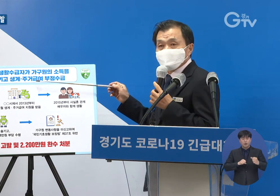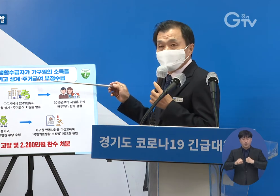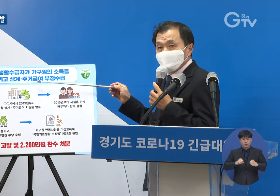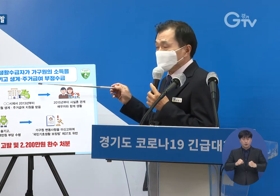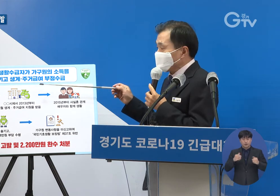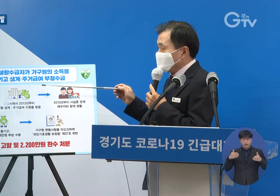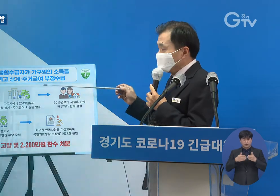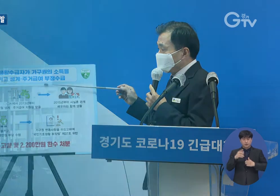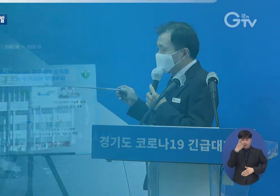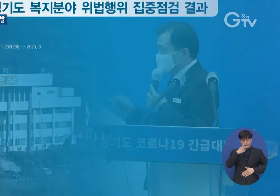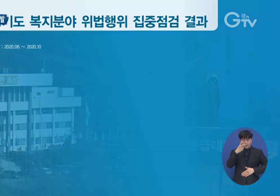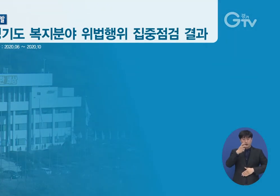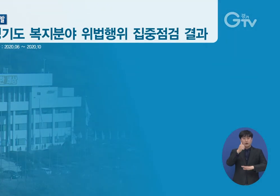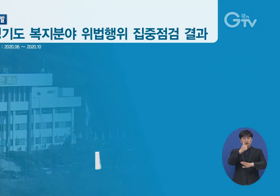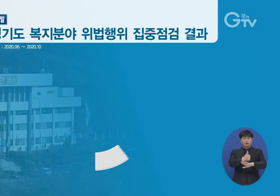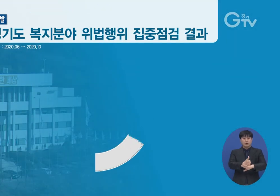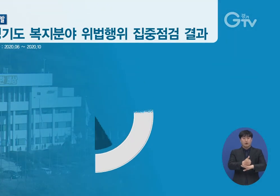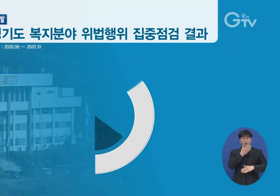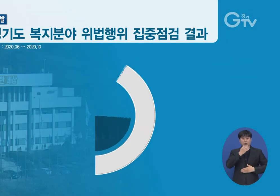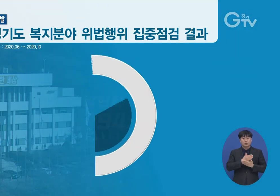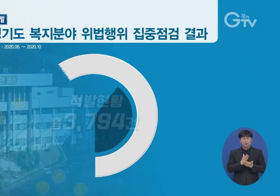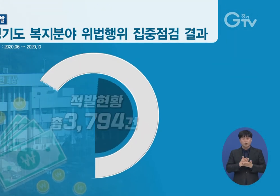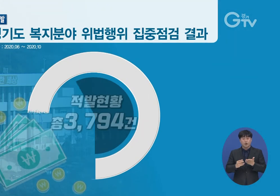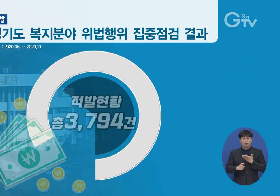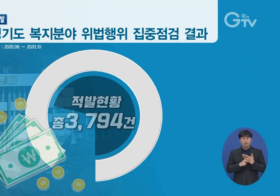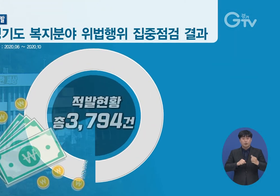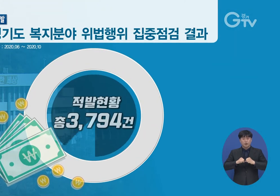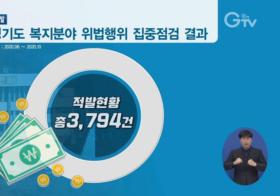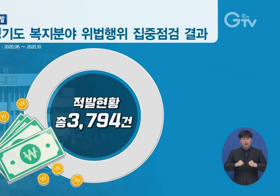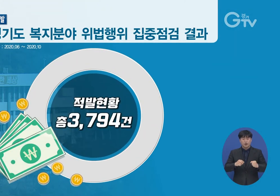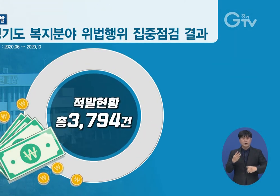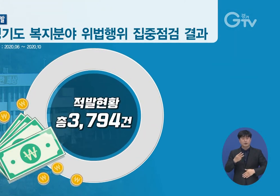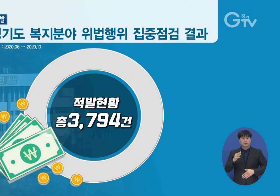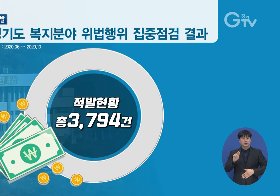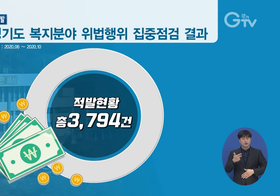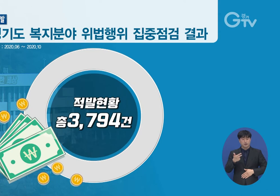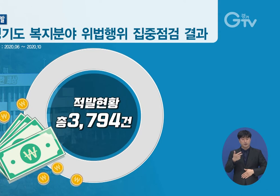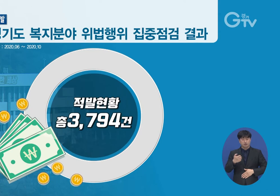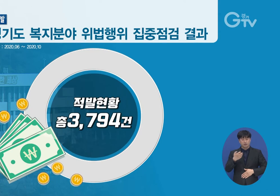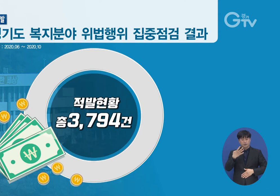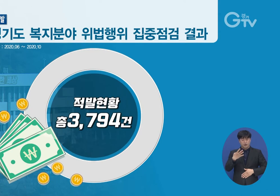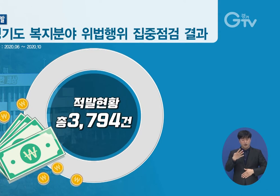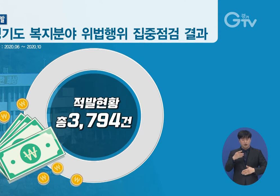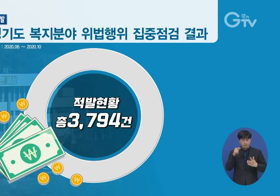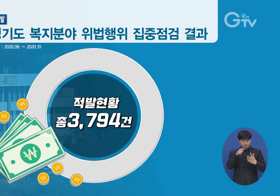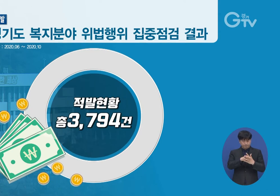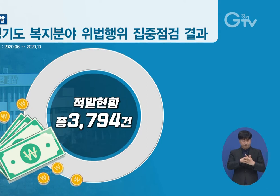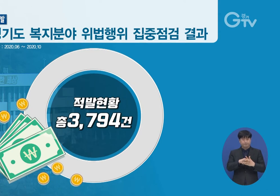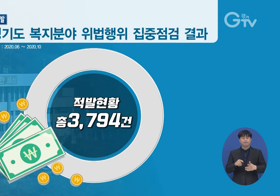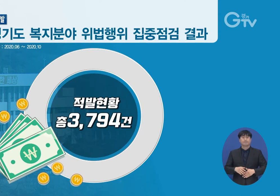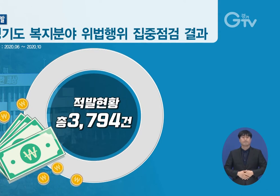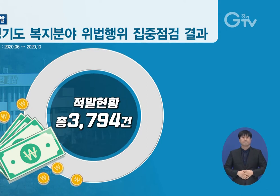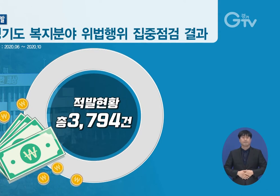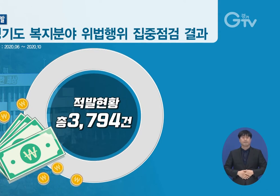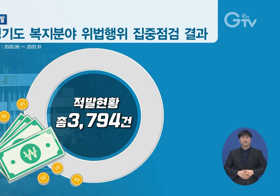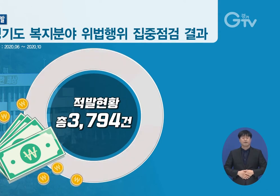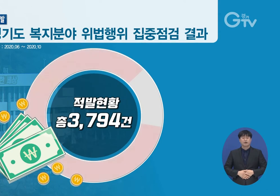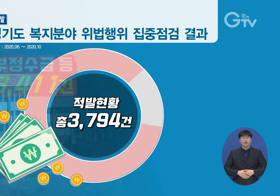점검했습니다 그 결과 복지분야 위법행위 총 3천 7백 아 은 4권이 적발됐습니다